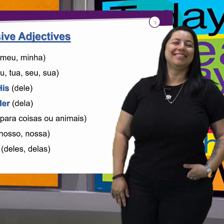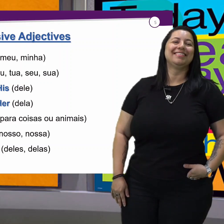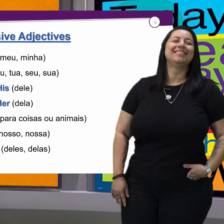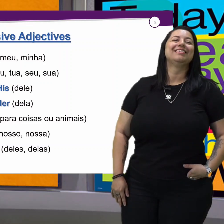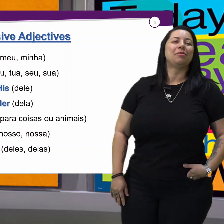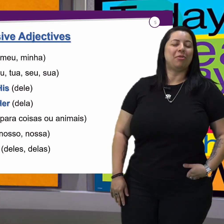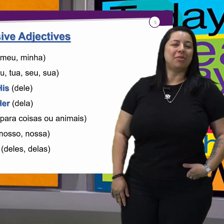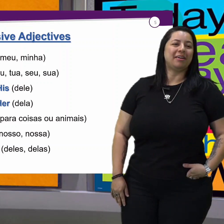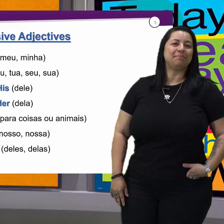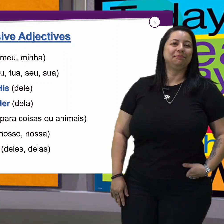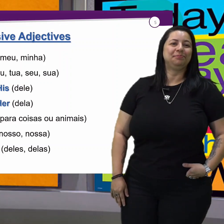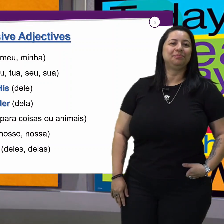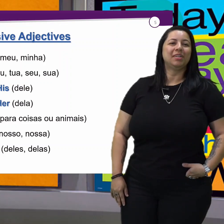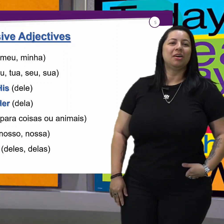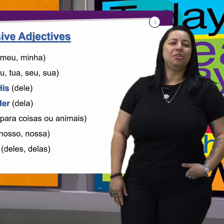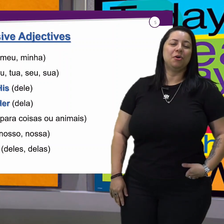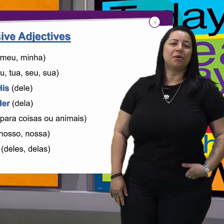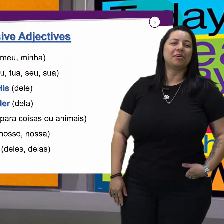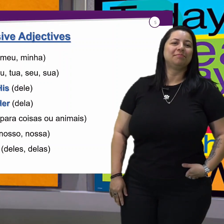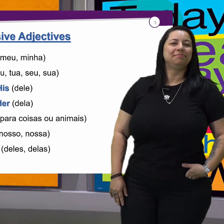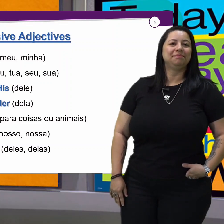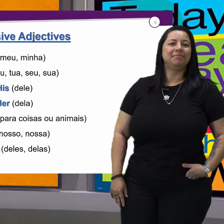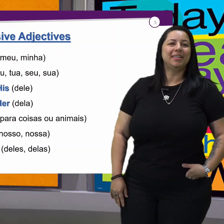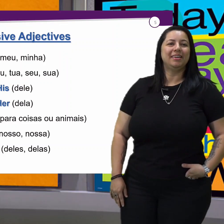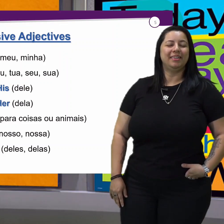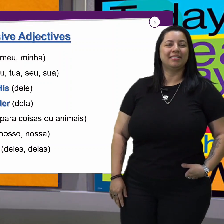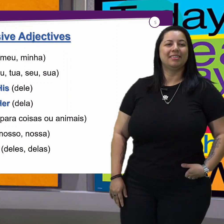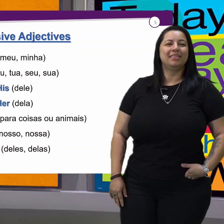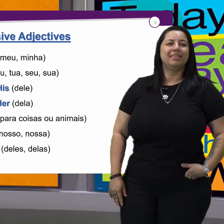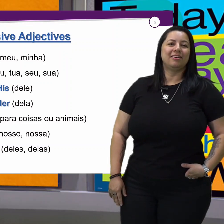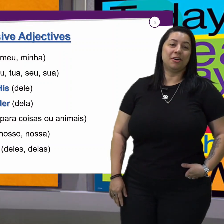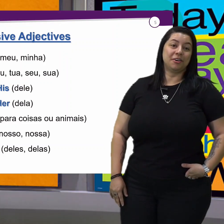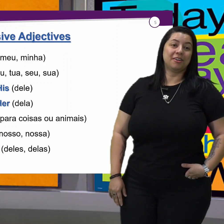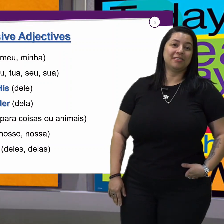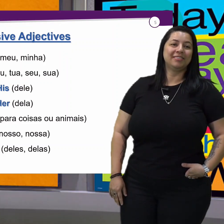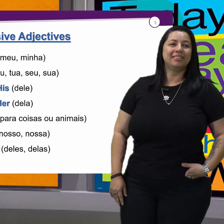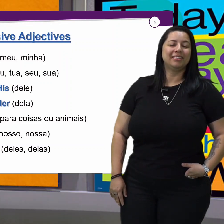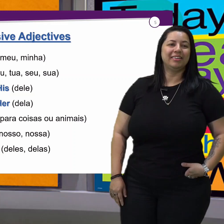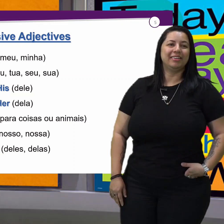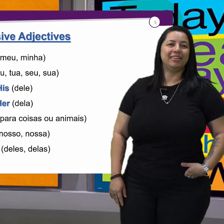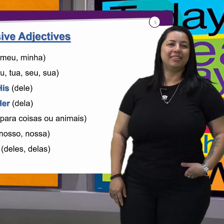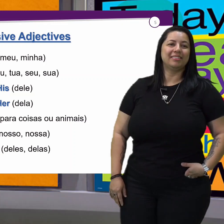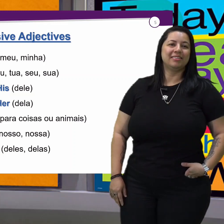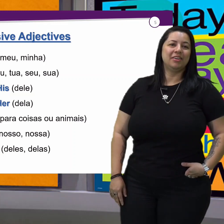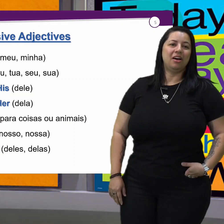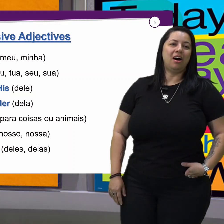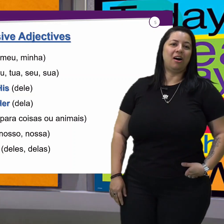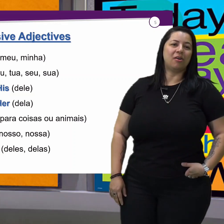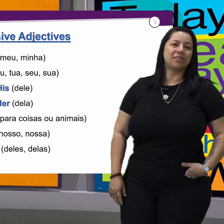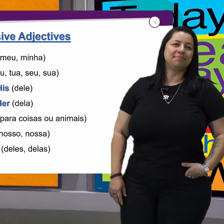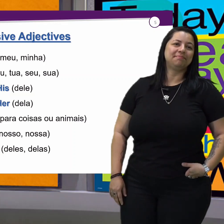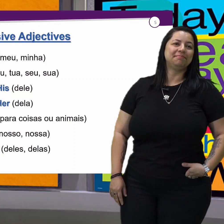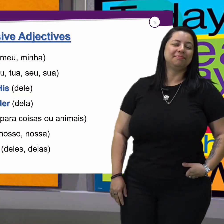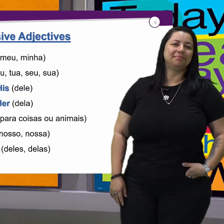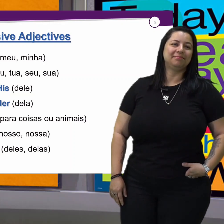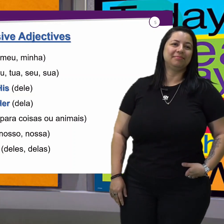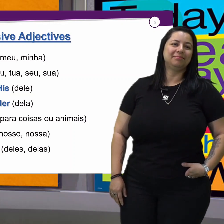seguindo comigo, teacher. My, your, his, her, its,